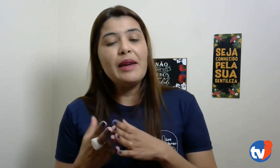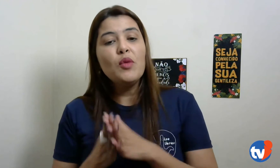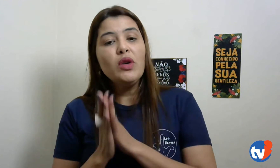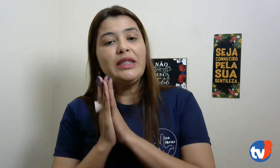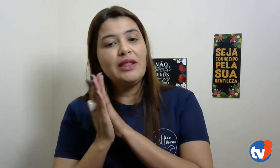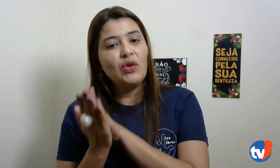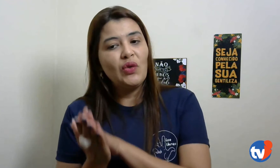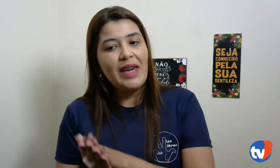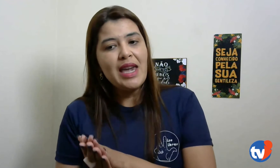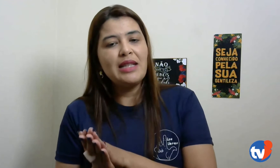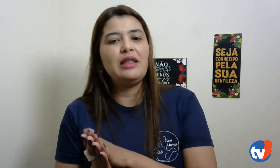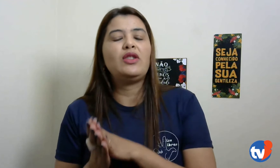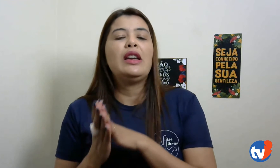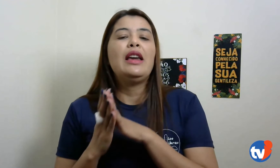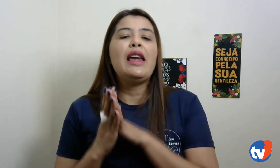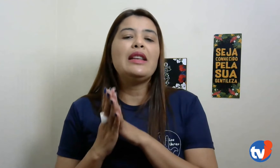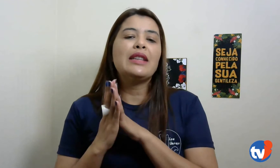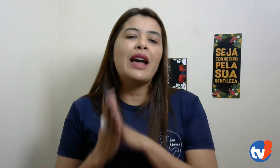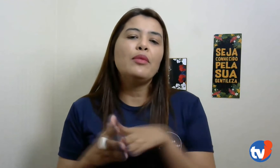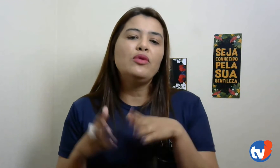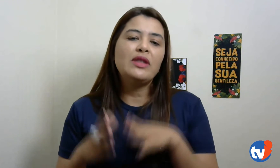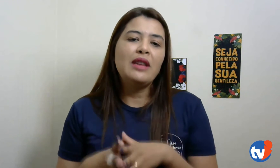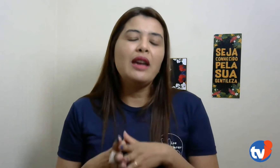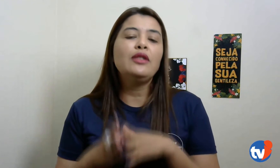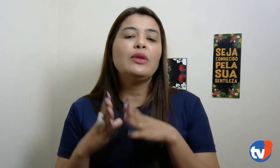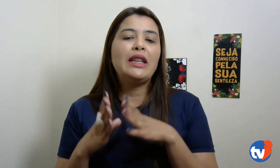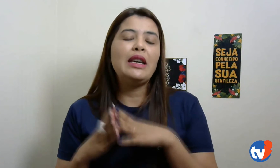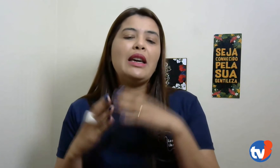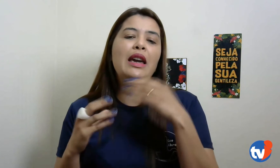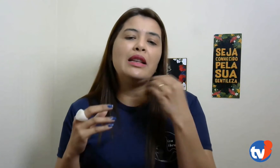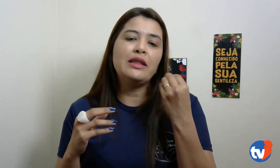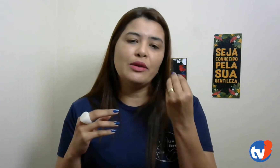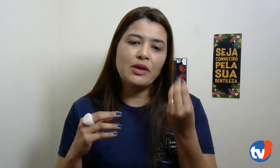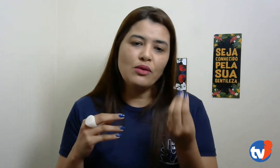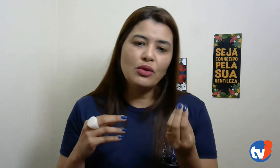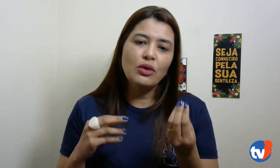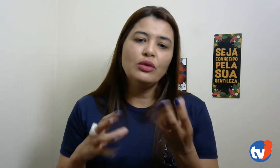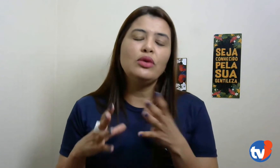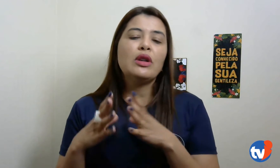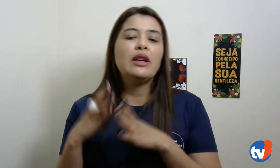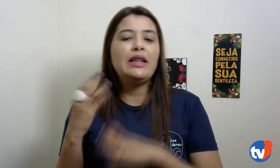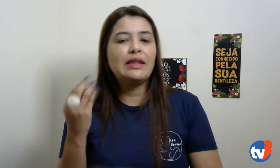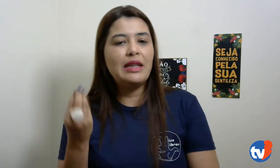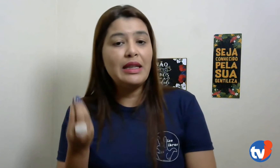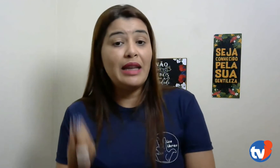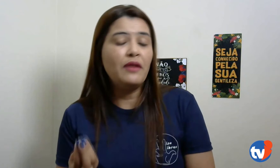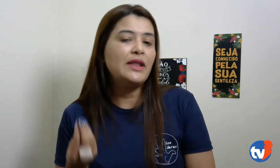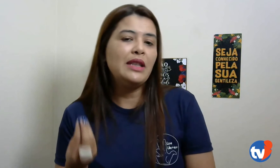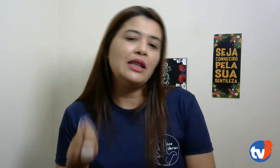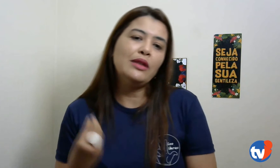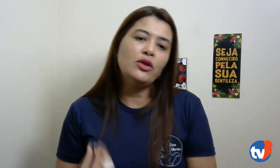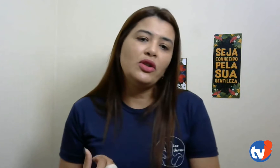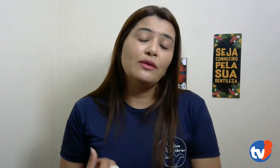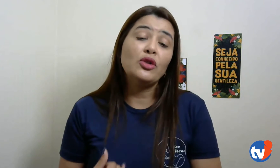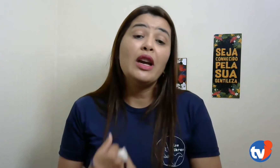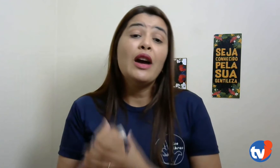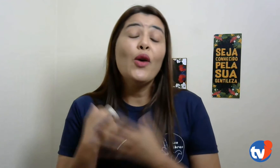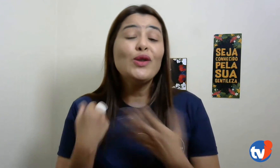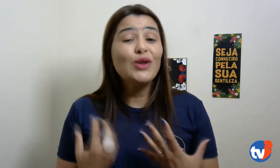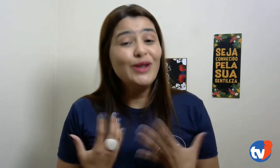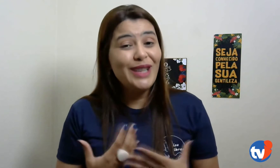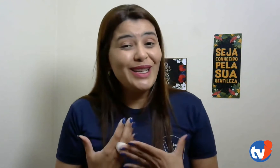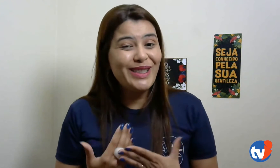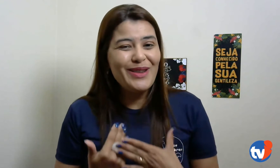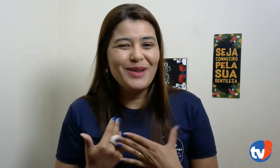E aí, muitas vezes, eles acabam dizendo que eles não são surdos, e sim deficientes